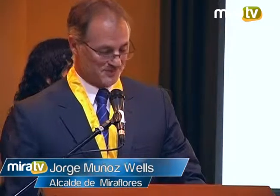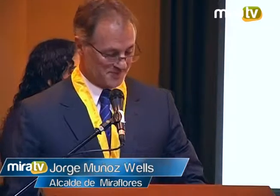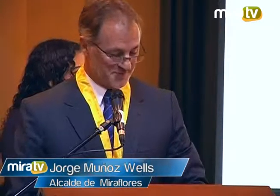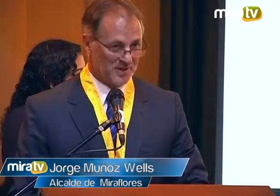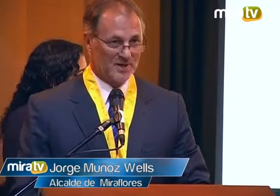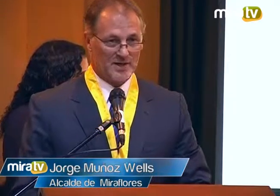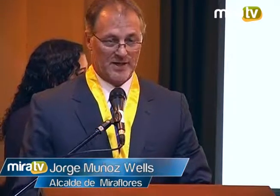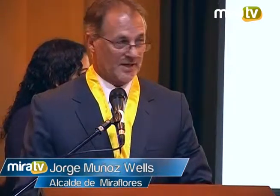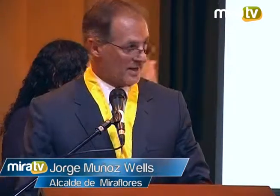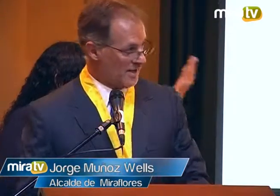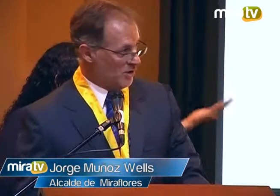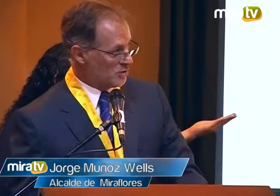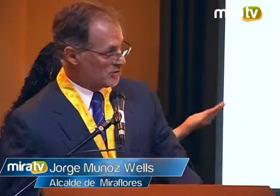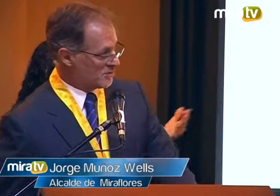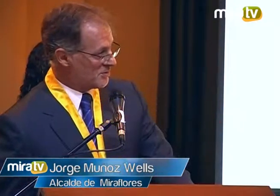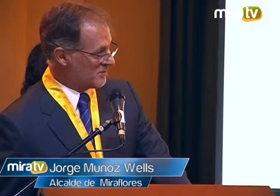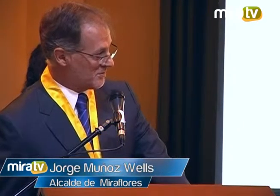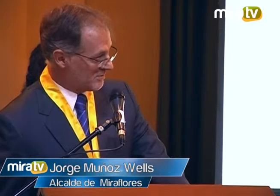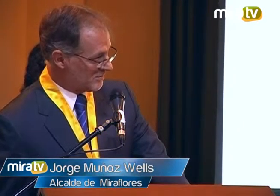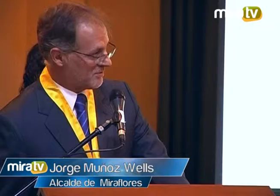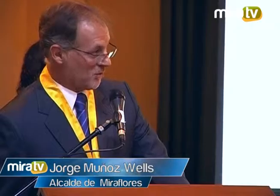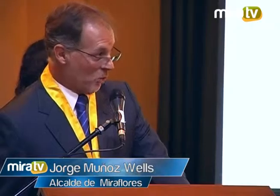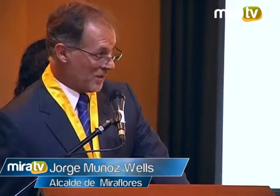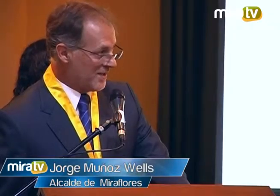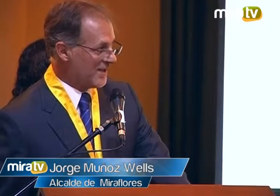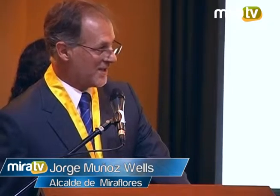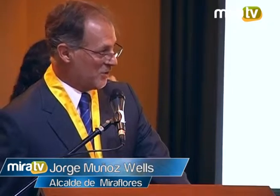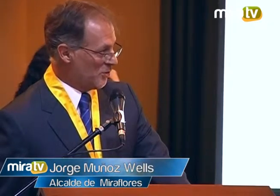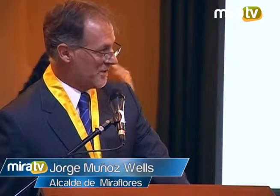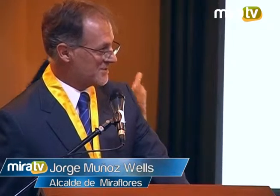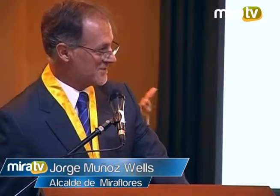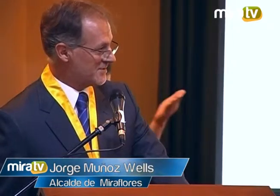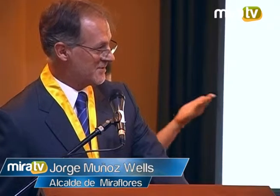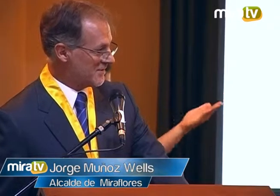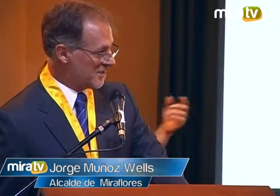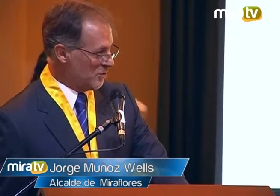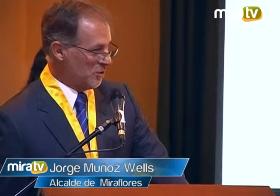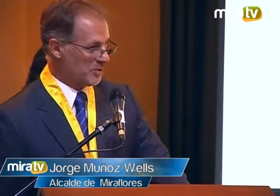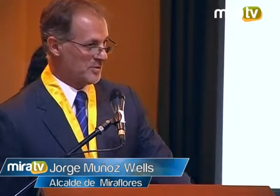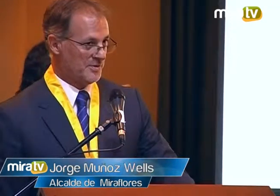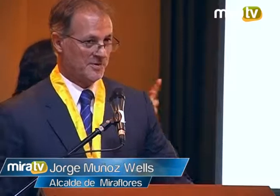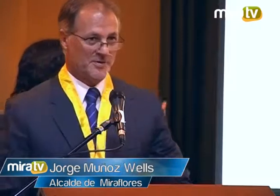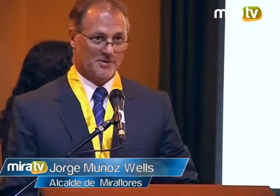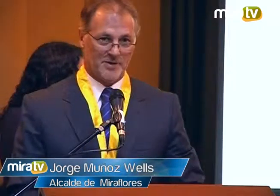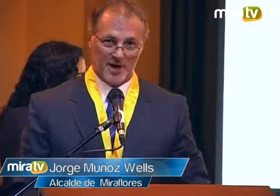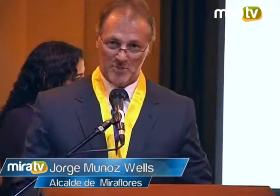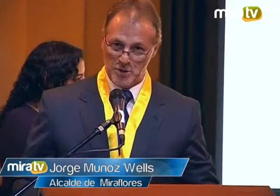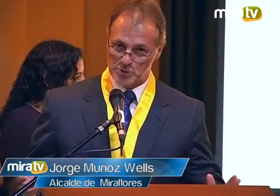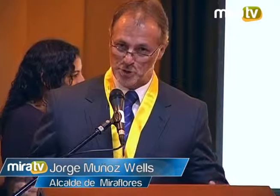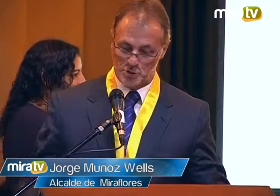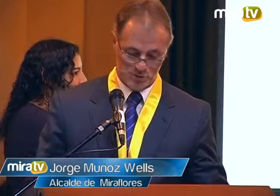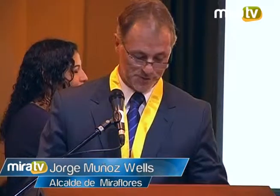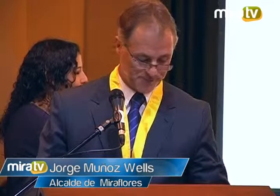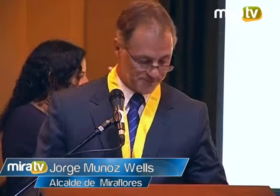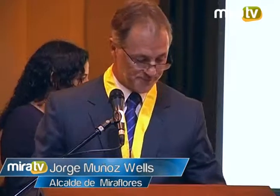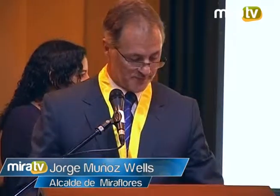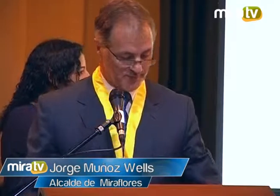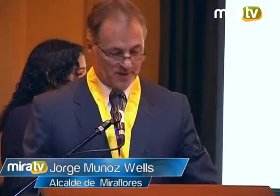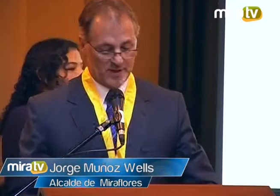Manuel. Queridos o queridas regidoras, regidor, amigos